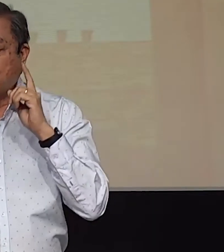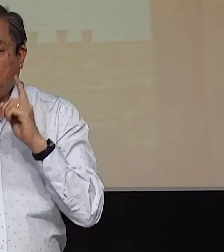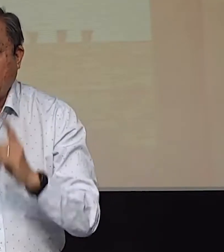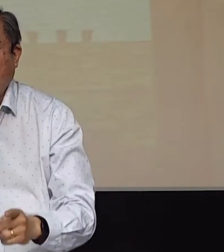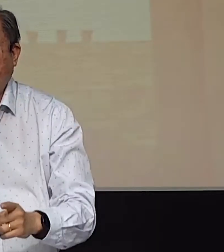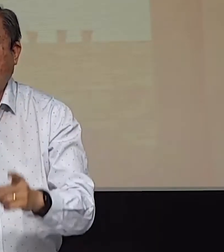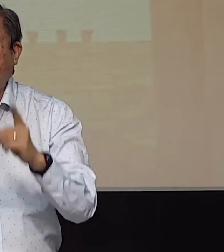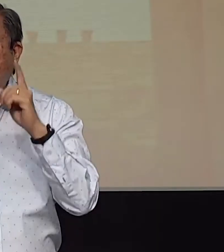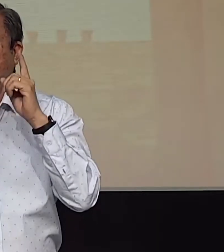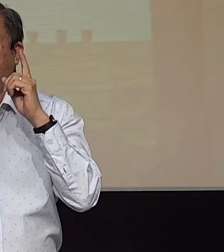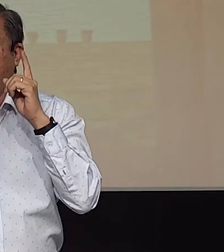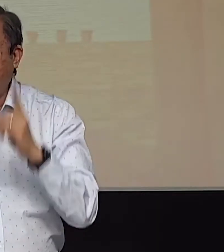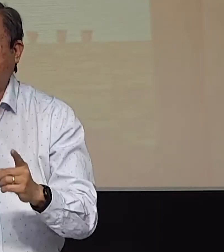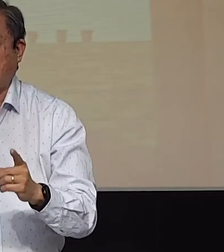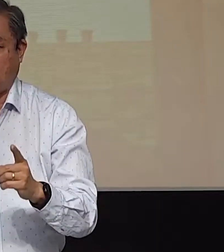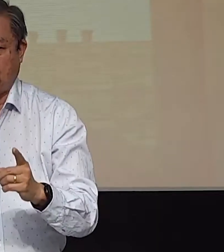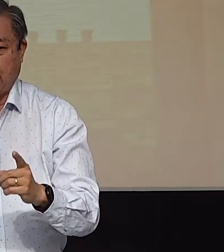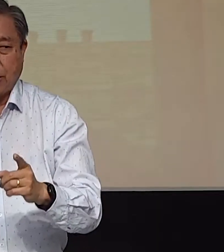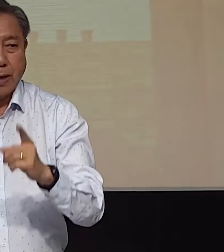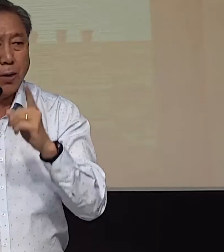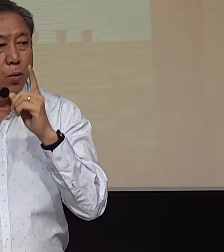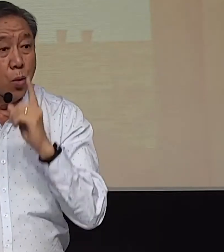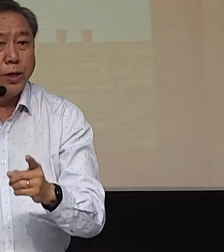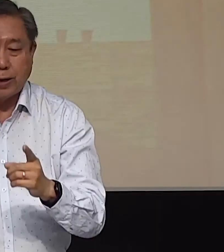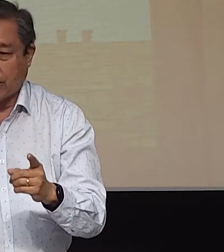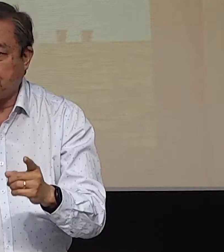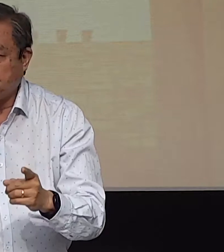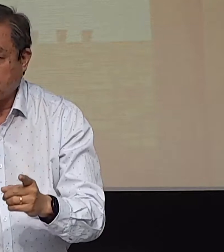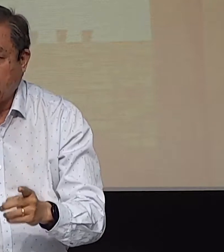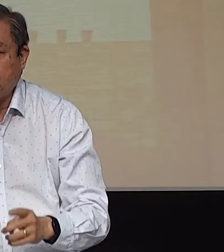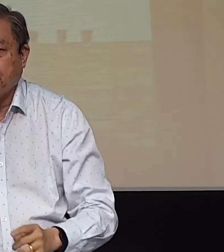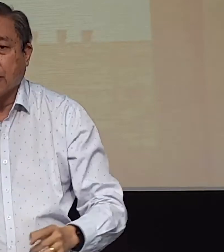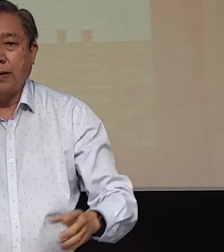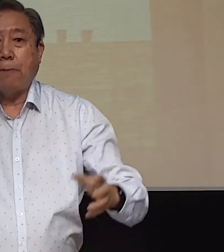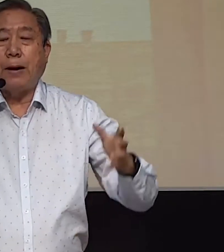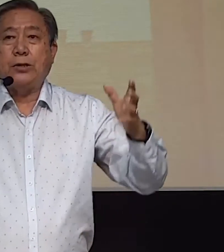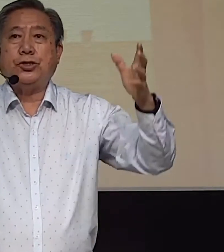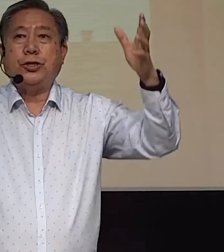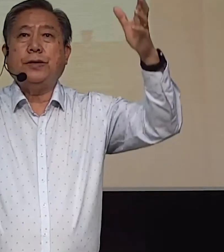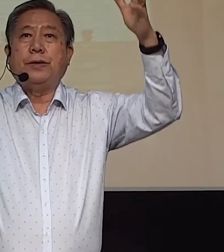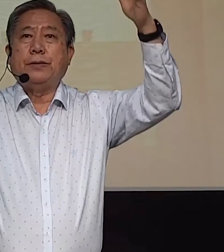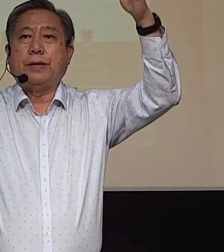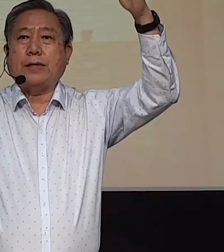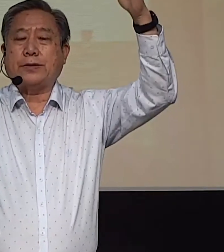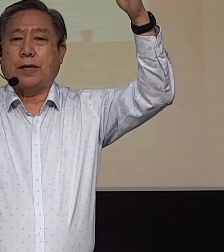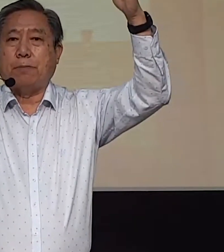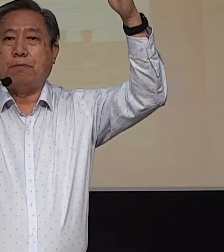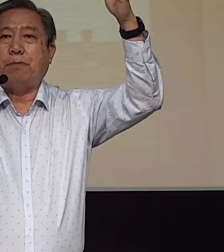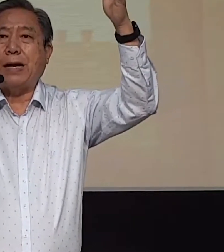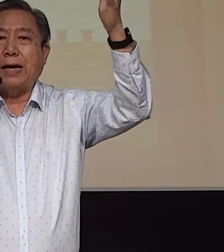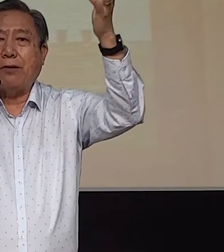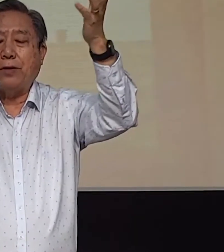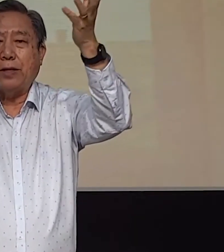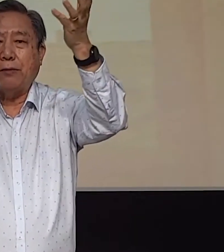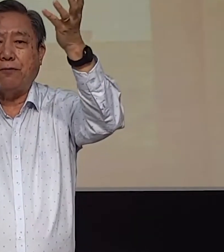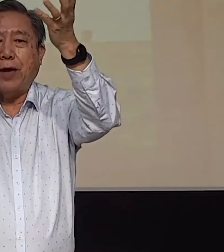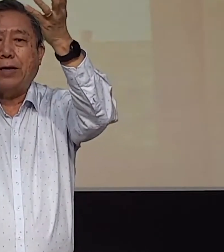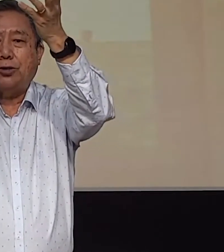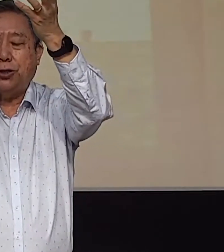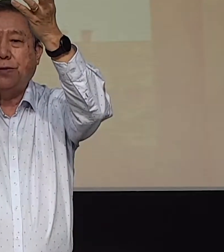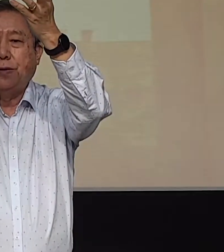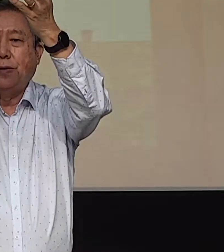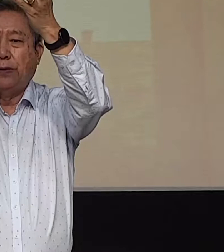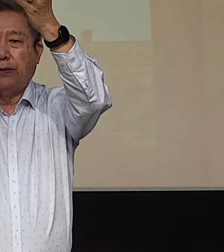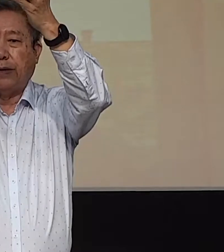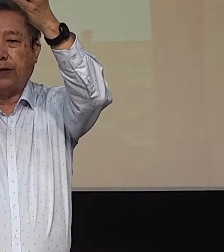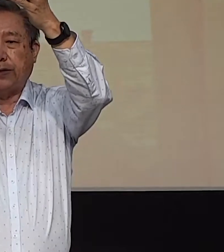da sua palavra é uma só, é única, tá? E a partir dessa palavra que